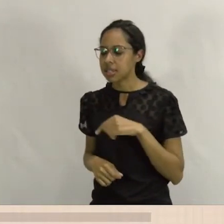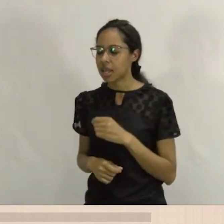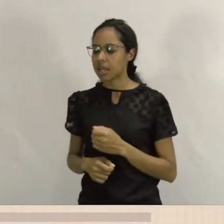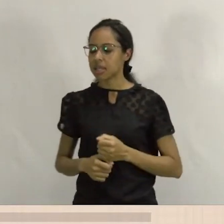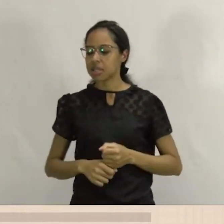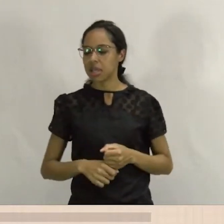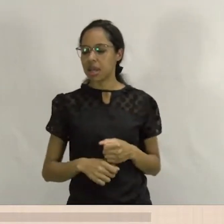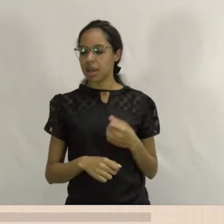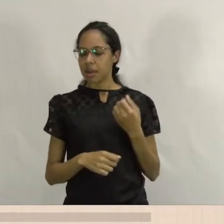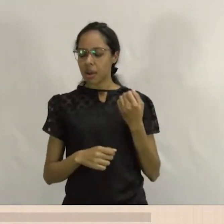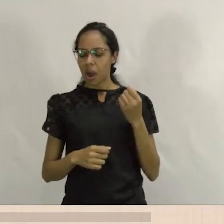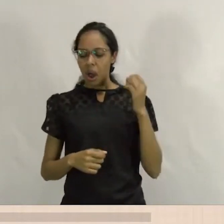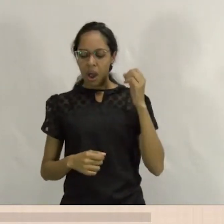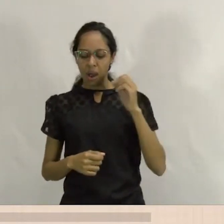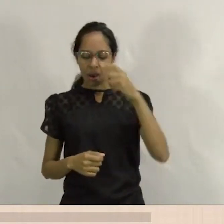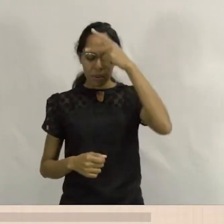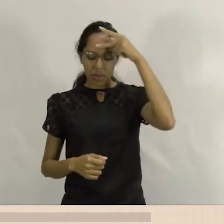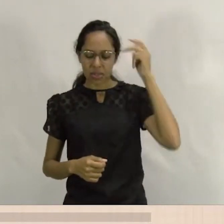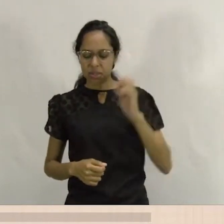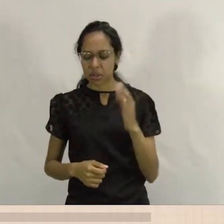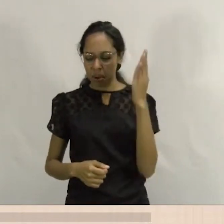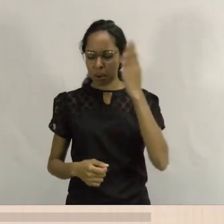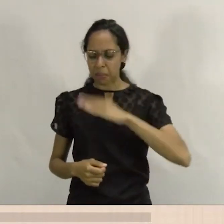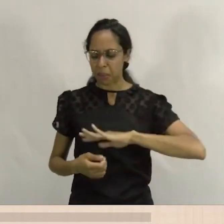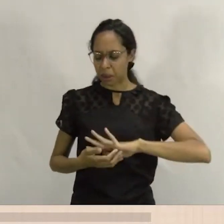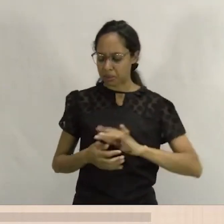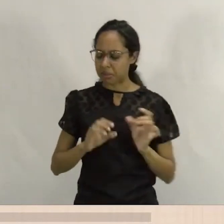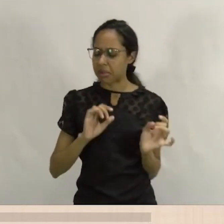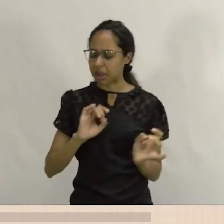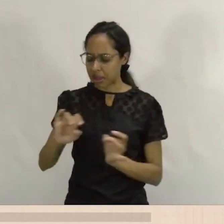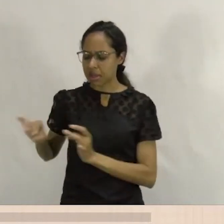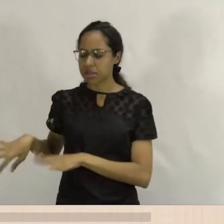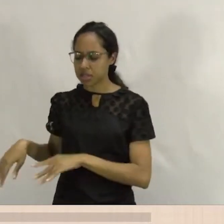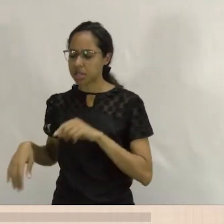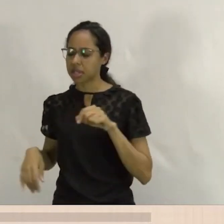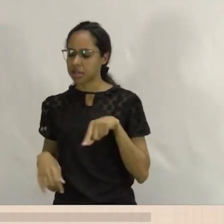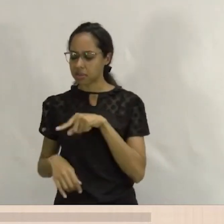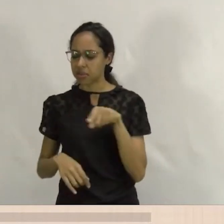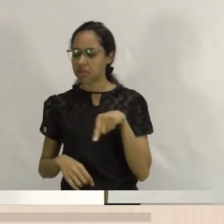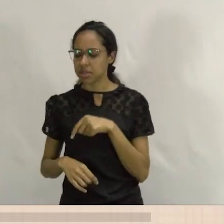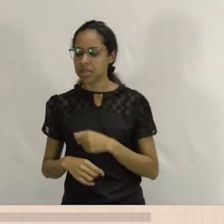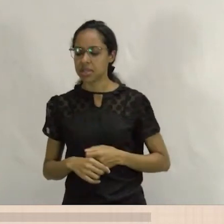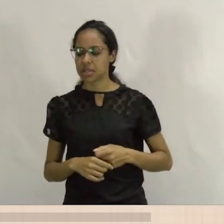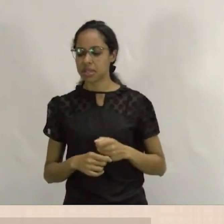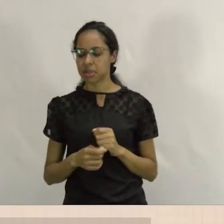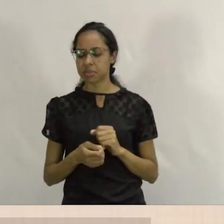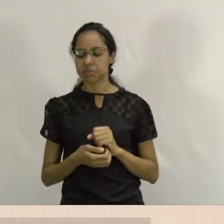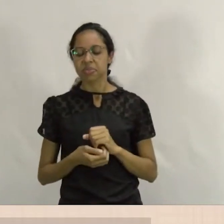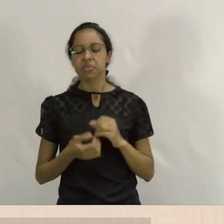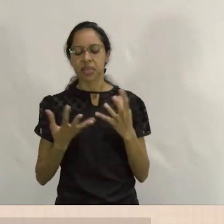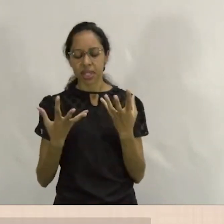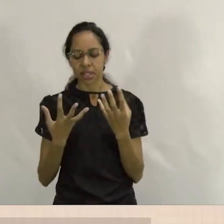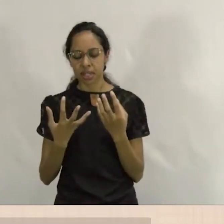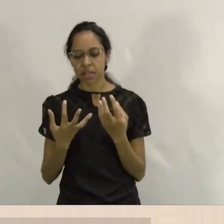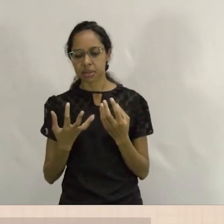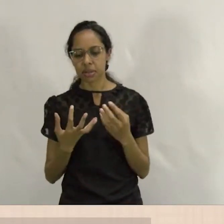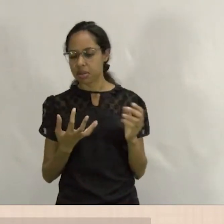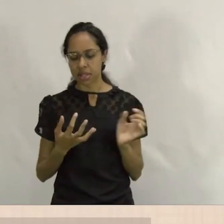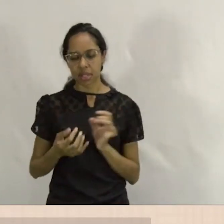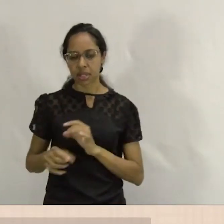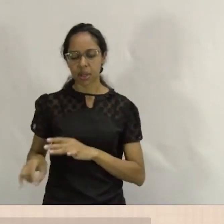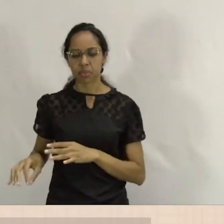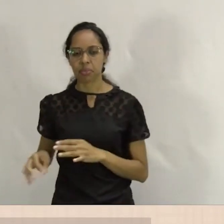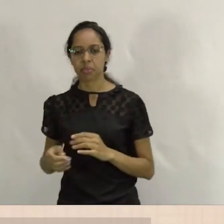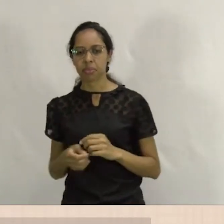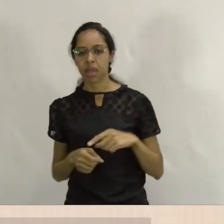prova os que a si mesmos se declaram apóstolos e não são, e os achaste mentirosos. E tens perseverança e